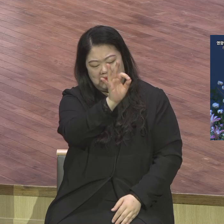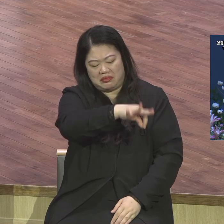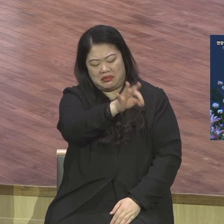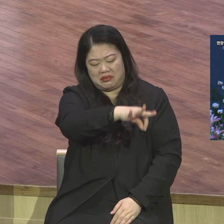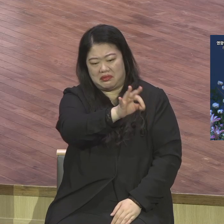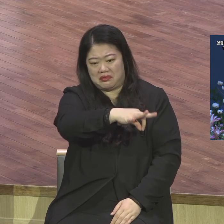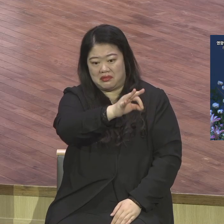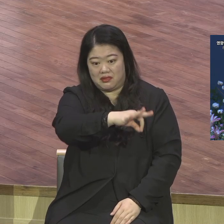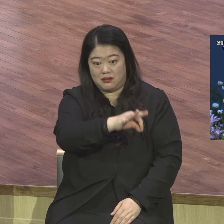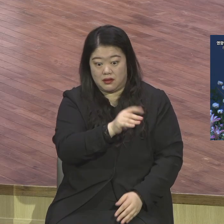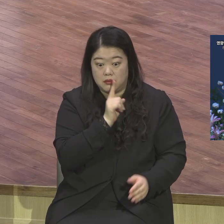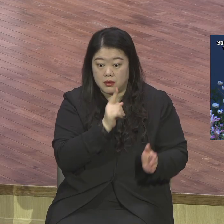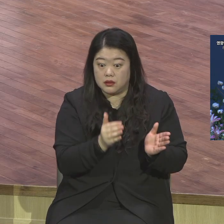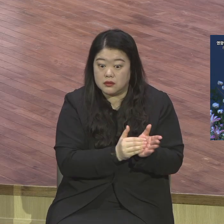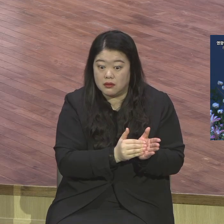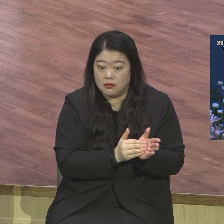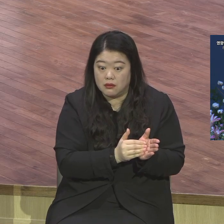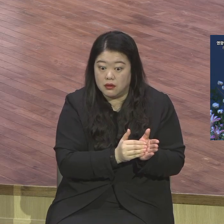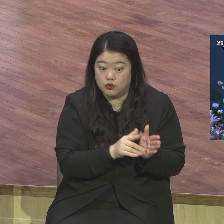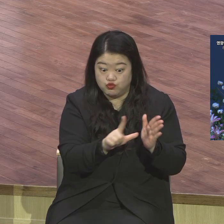그렇게 말을 할 정도로